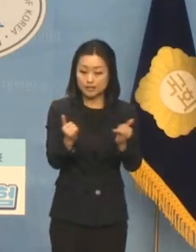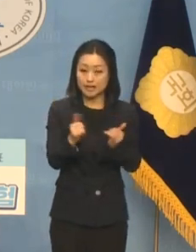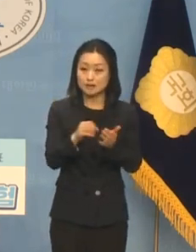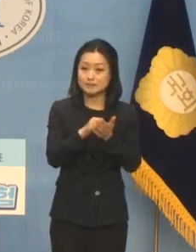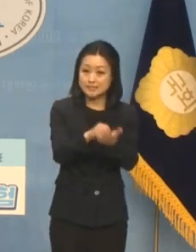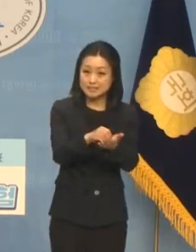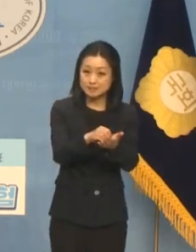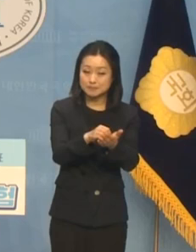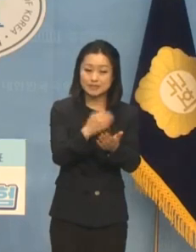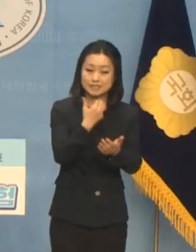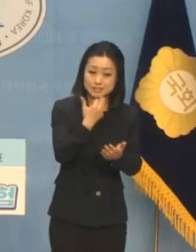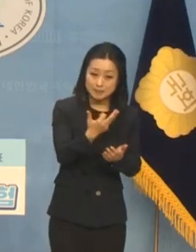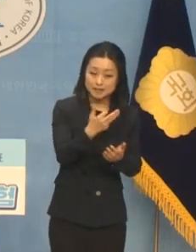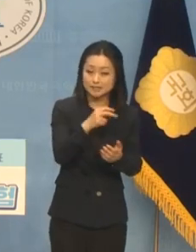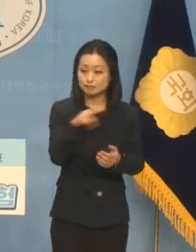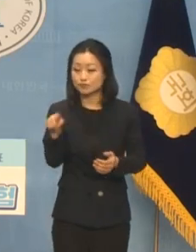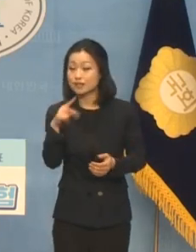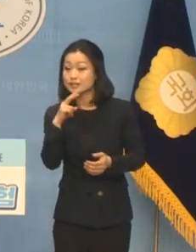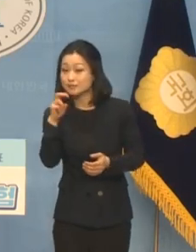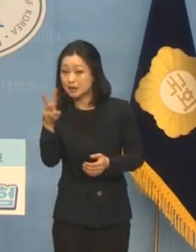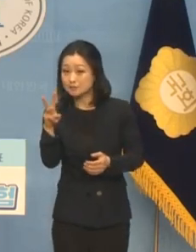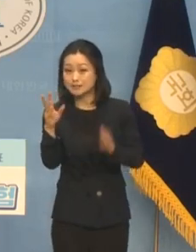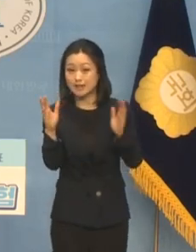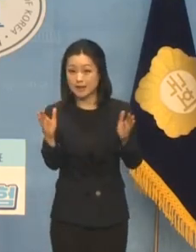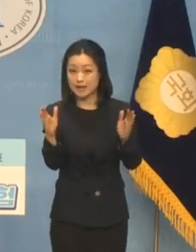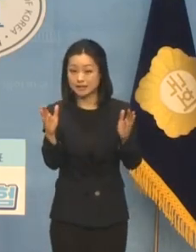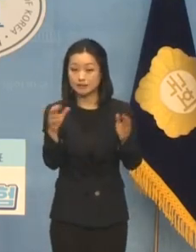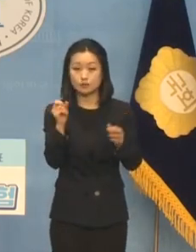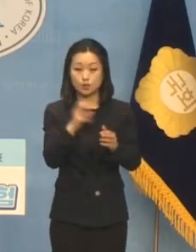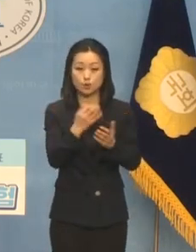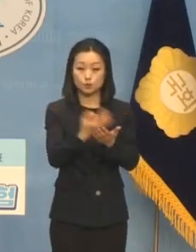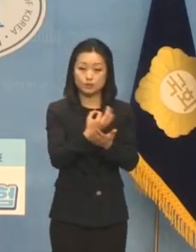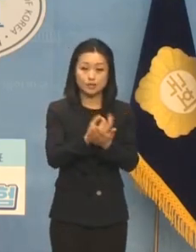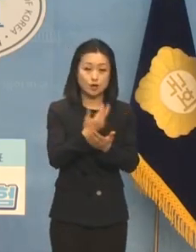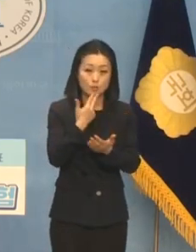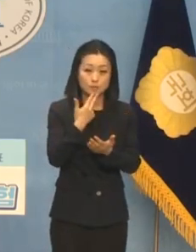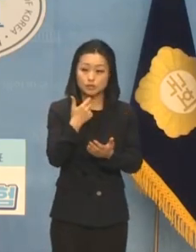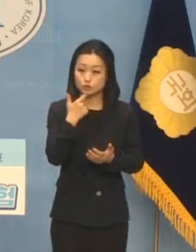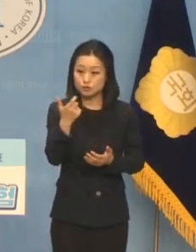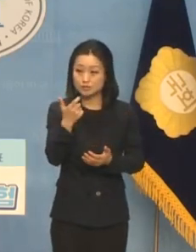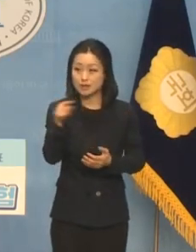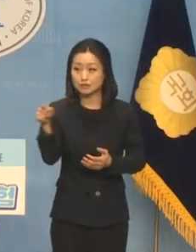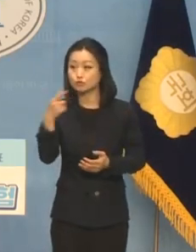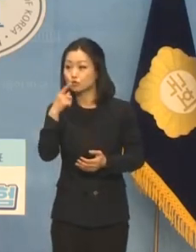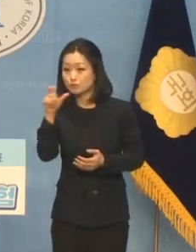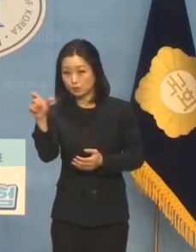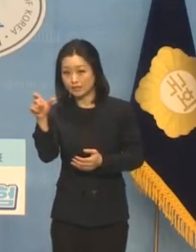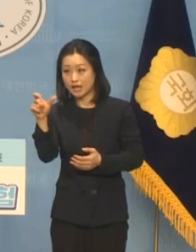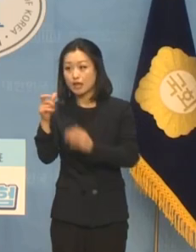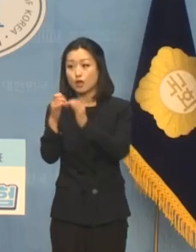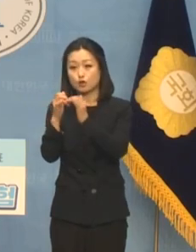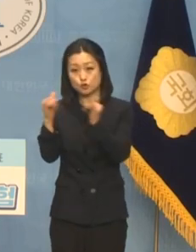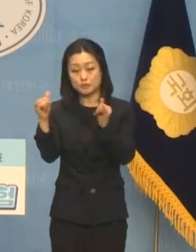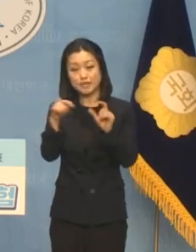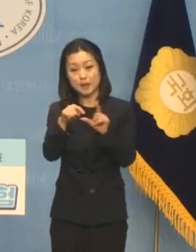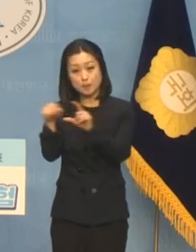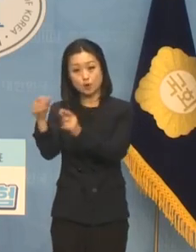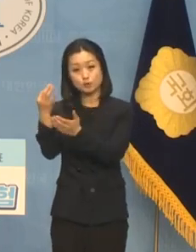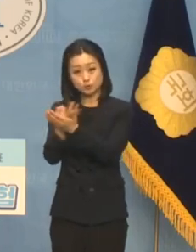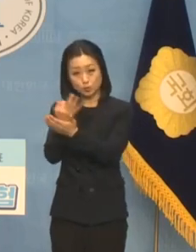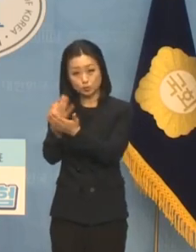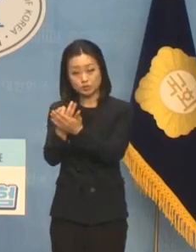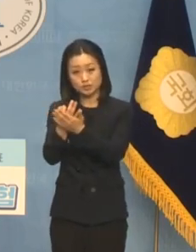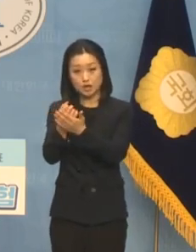진입기인 18세에서 23세의 모든 국민, 그리고 소득이 없는 60세에서 65세 국민의 평균 소득